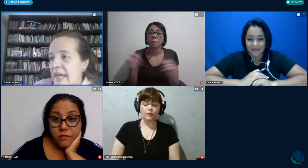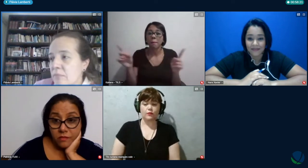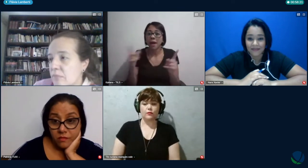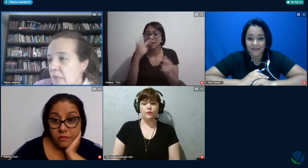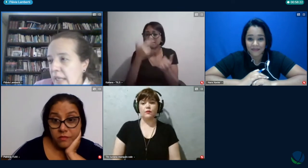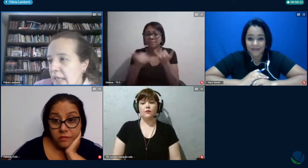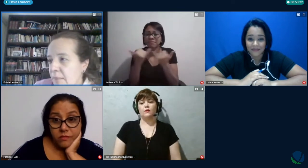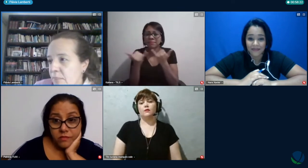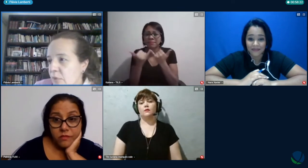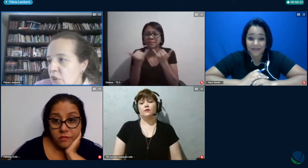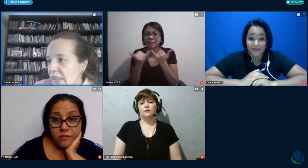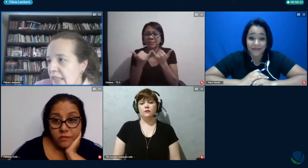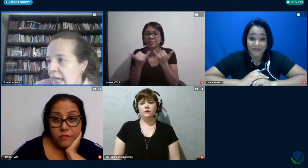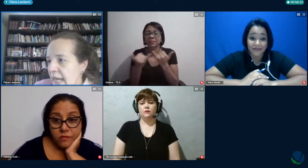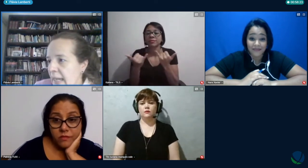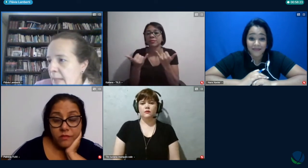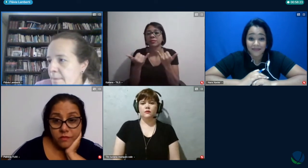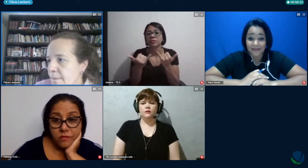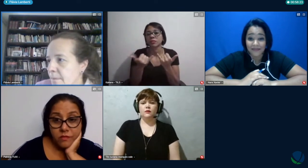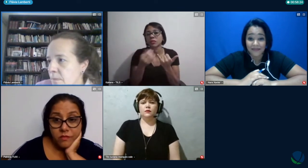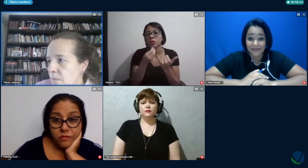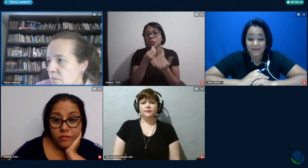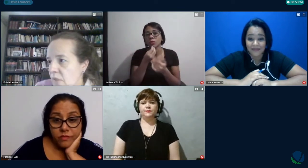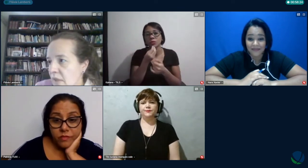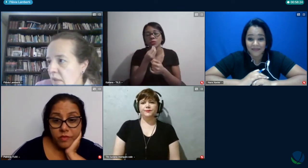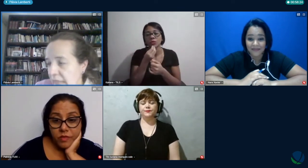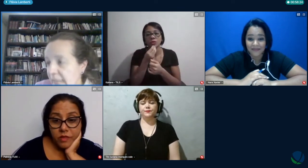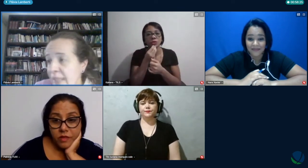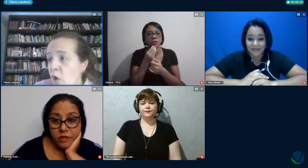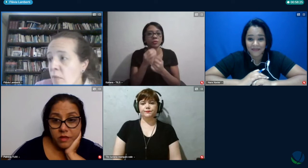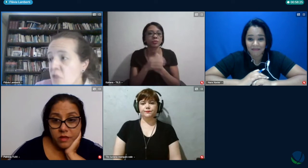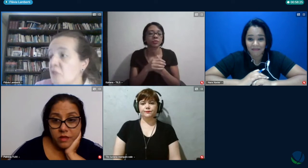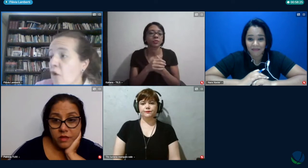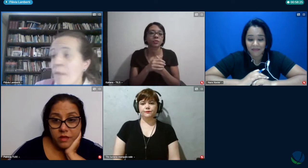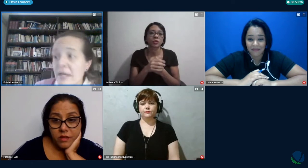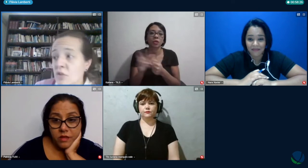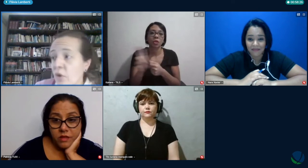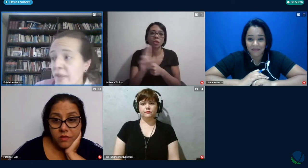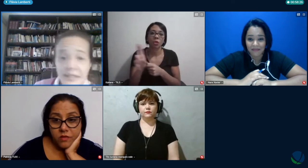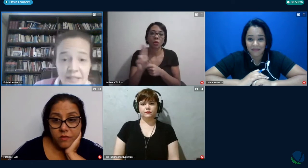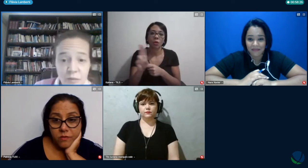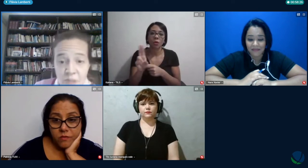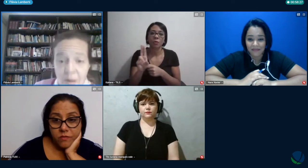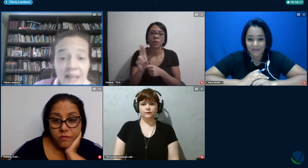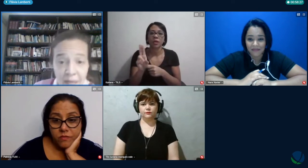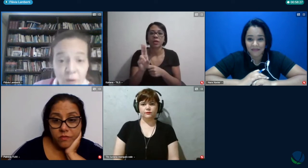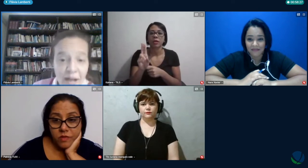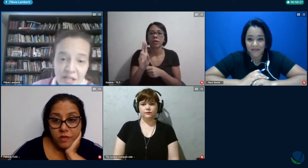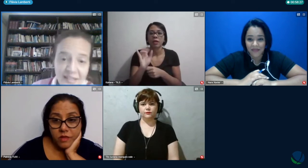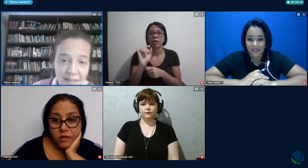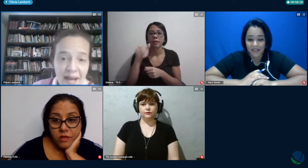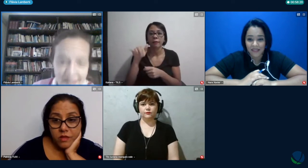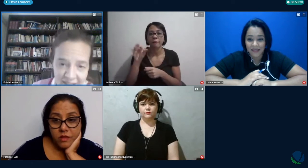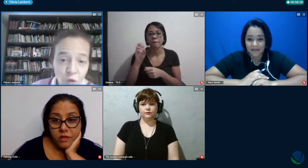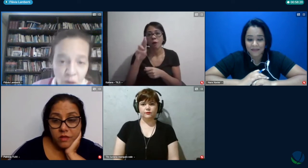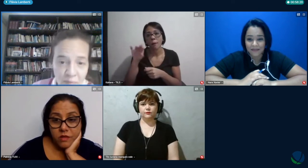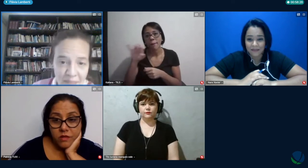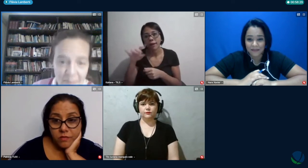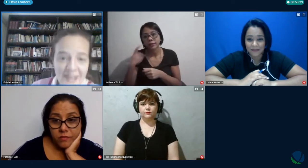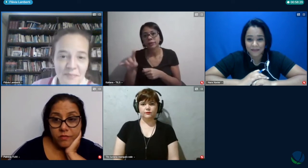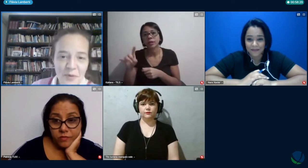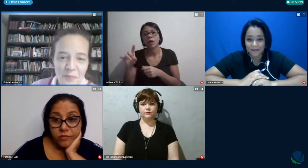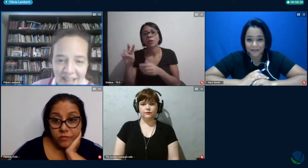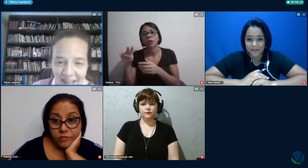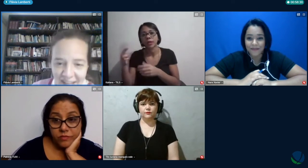né? Podia dar... Ele tem o nome de informações da tradução. Aqui eu acho que ele está... Aqui o nome